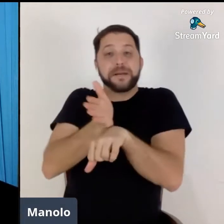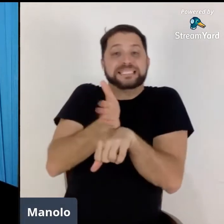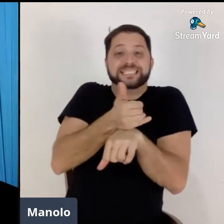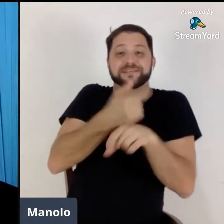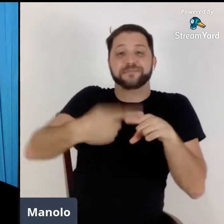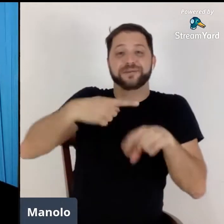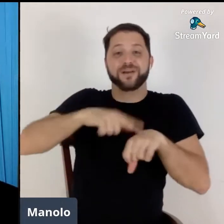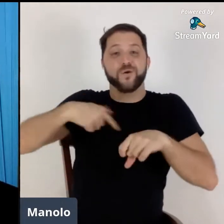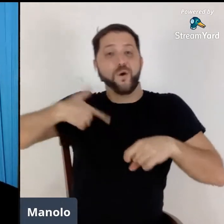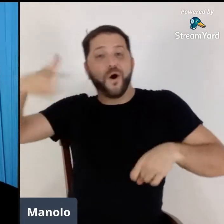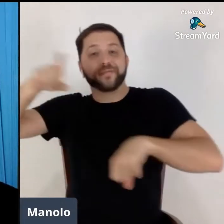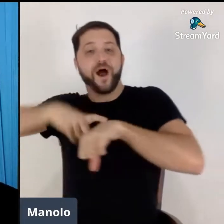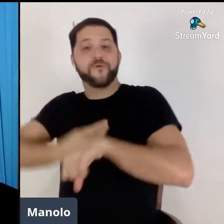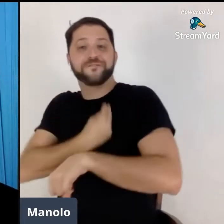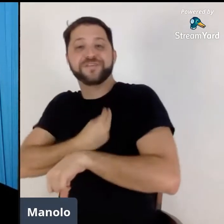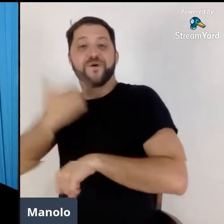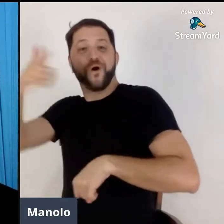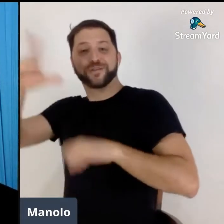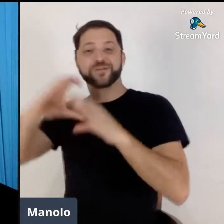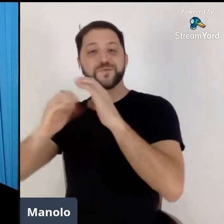cabeça.